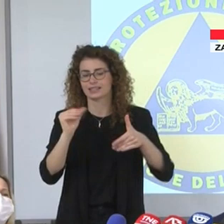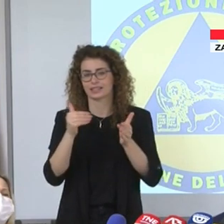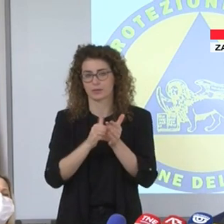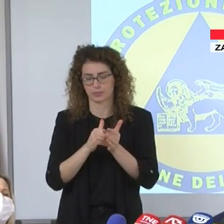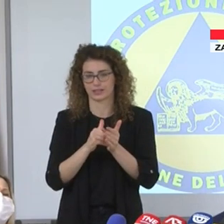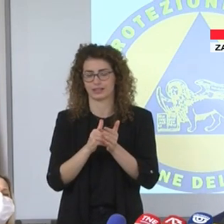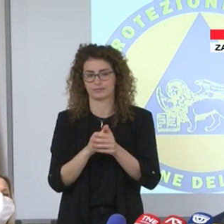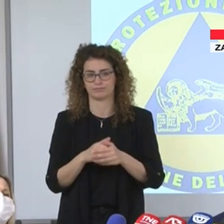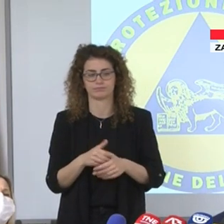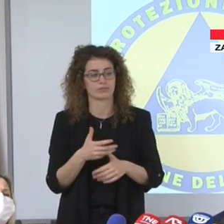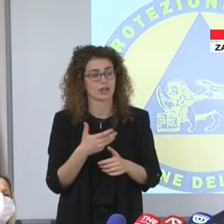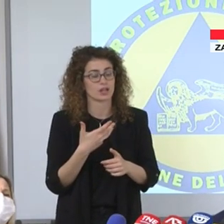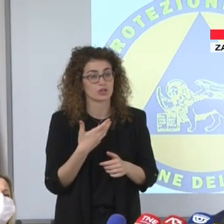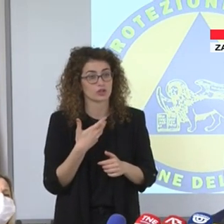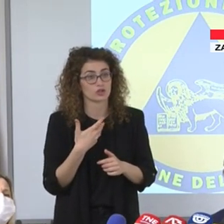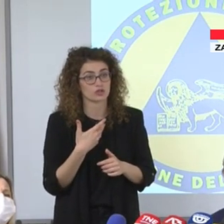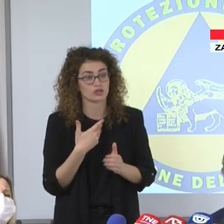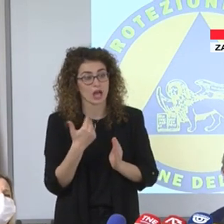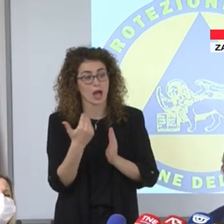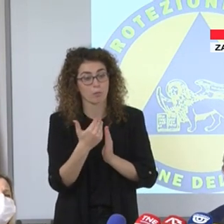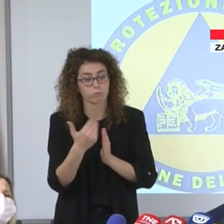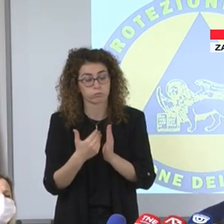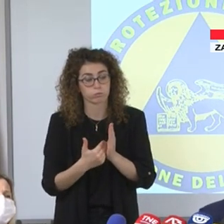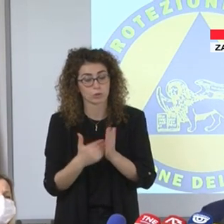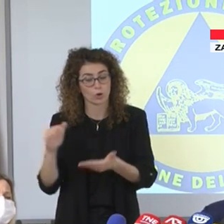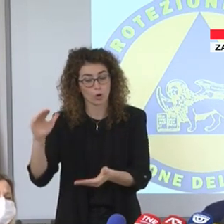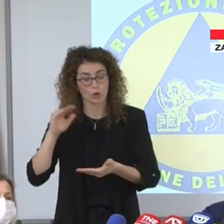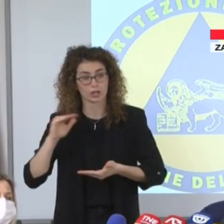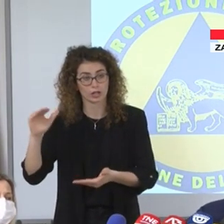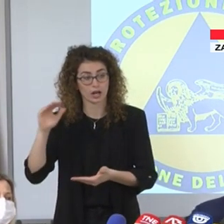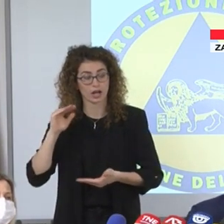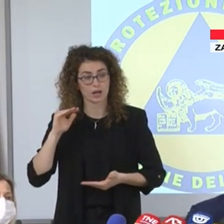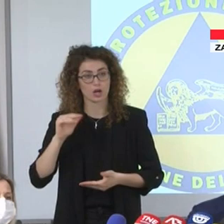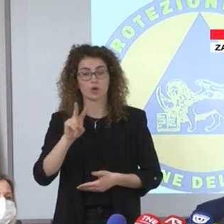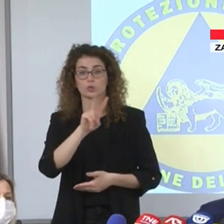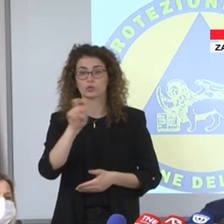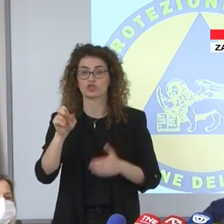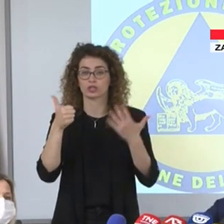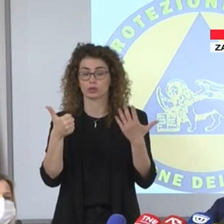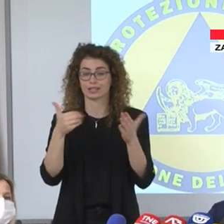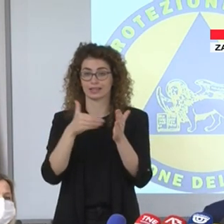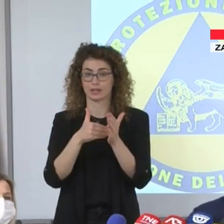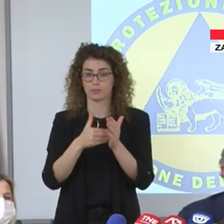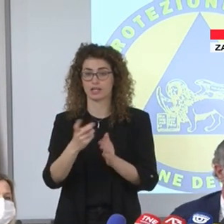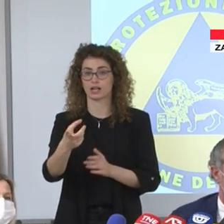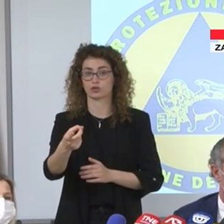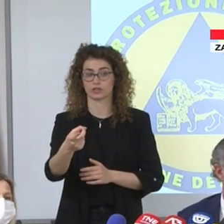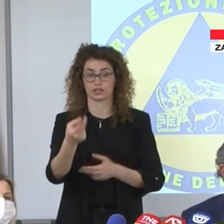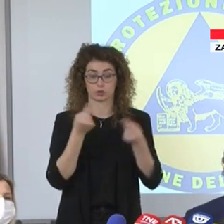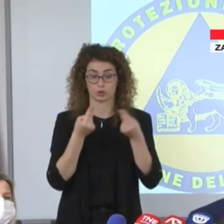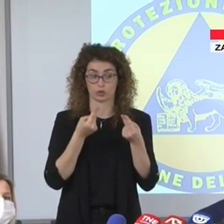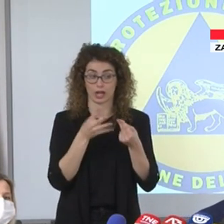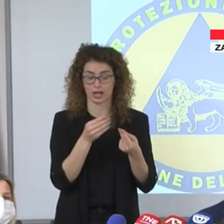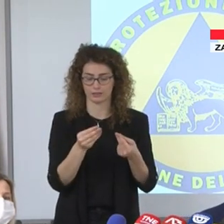abbiamo per cortesia il programma degli arrivi, delle forniture nei prossimi di questa 207.000 giovedì.